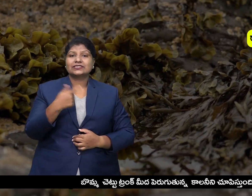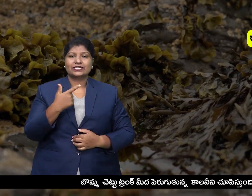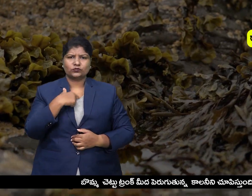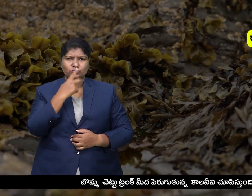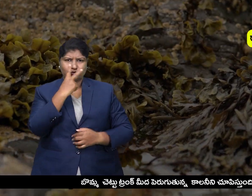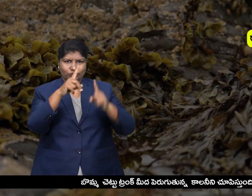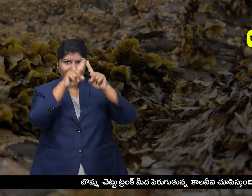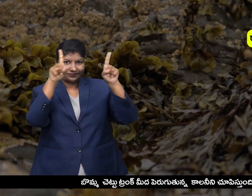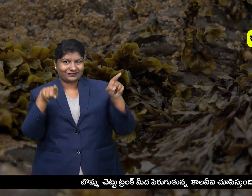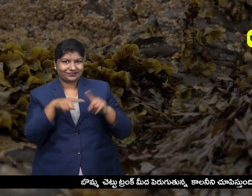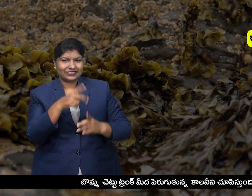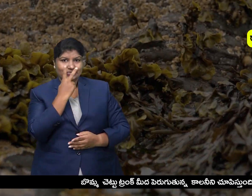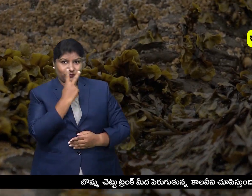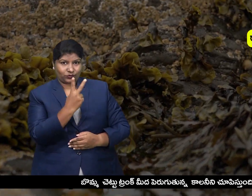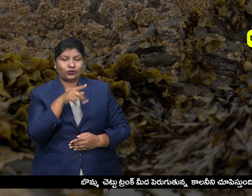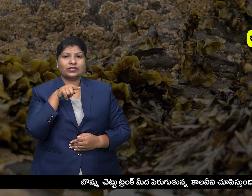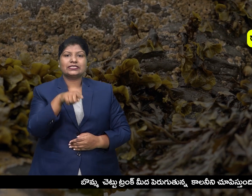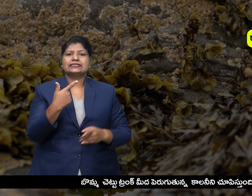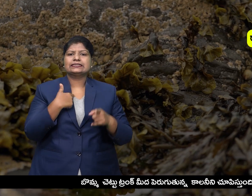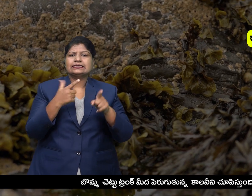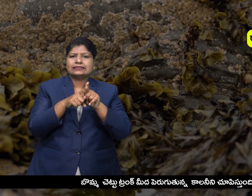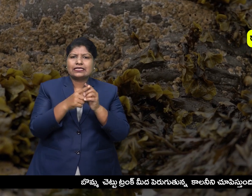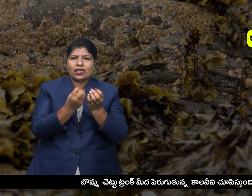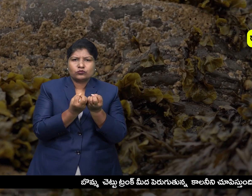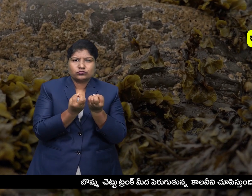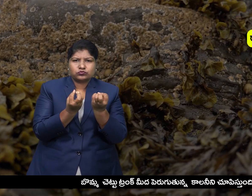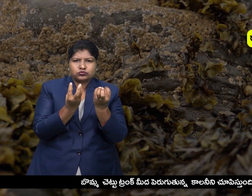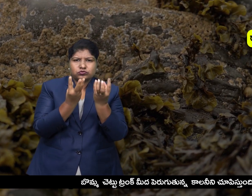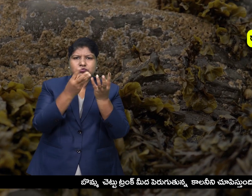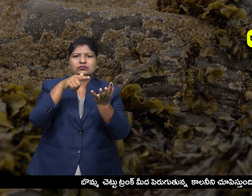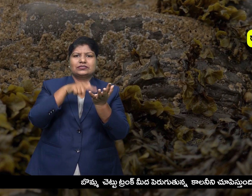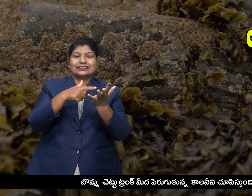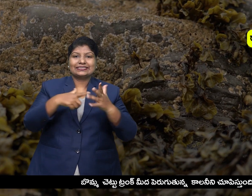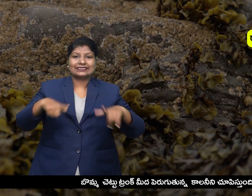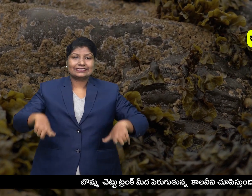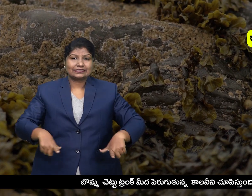బొమ్మ చెట్టు ట్రంక్ మీద పెరుగుతున్న కాలనీని చూపిస్తుంది.